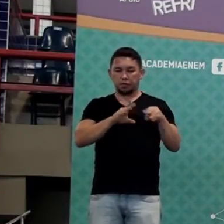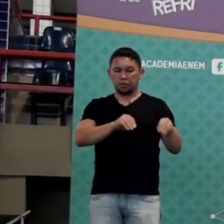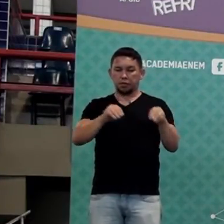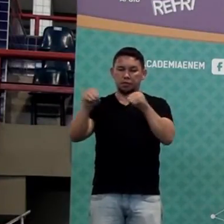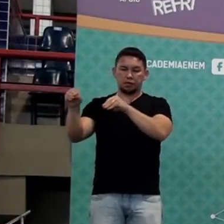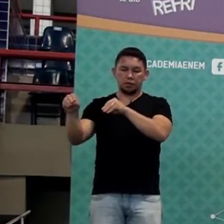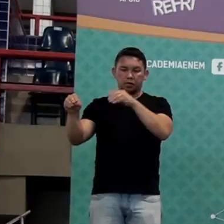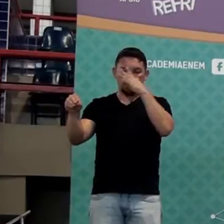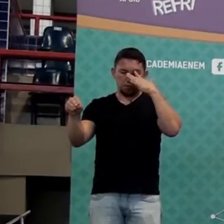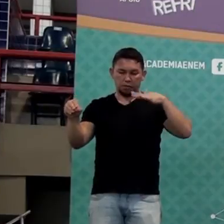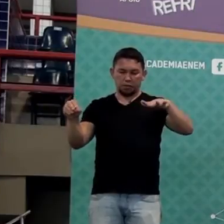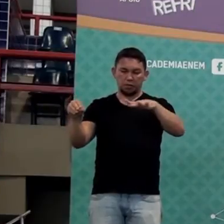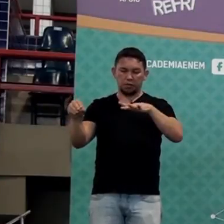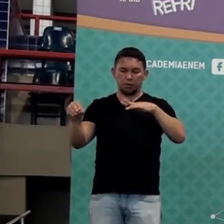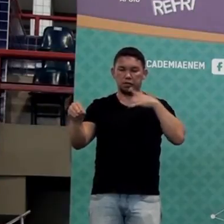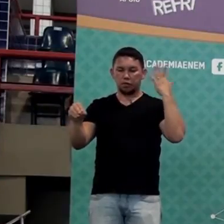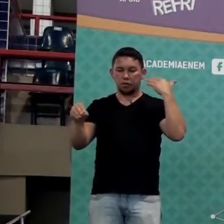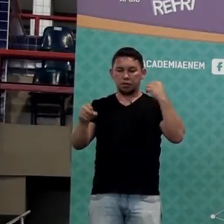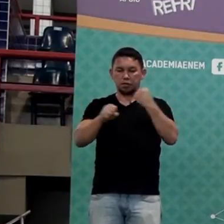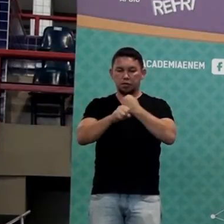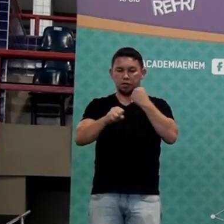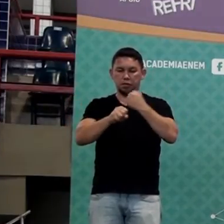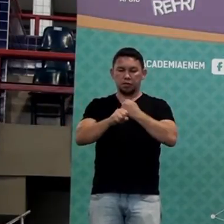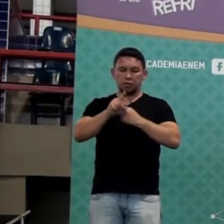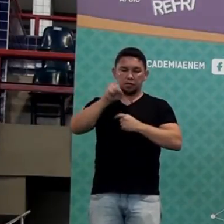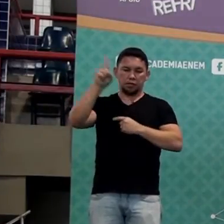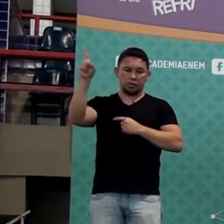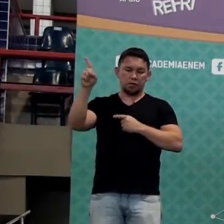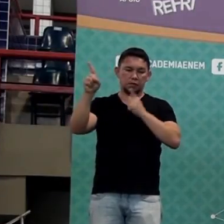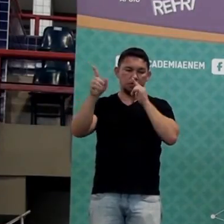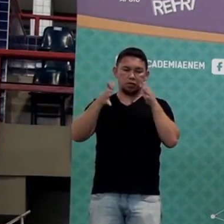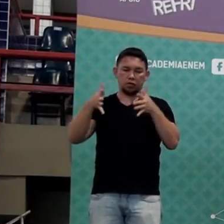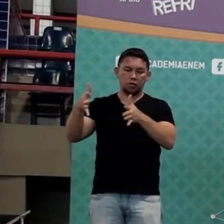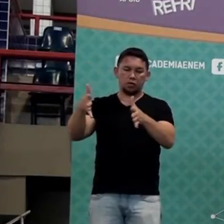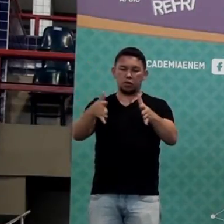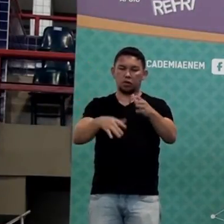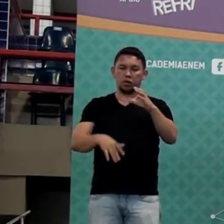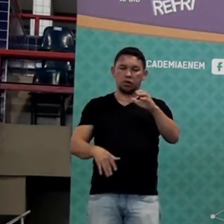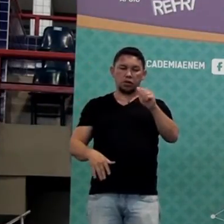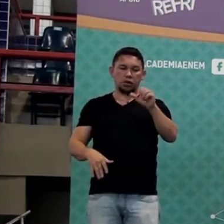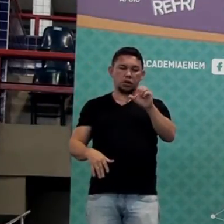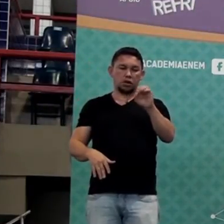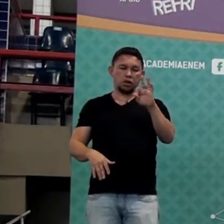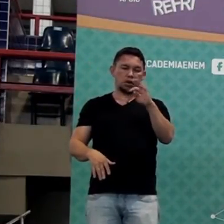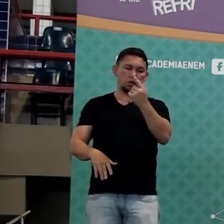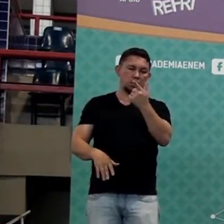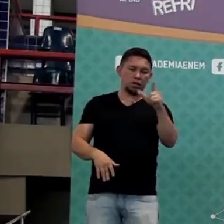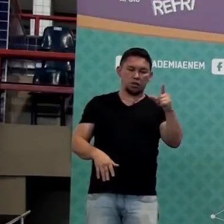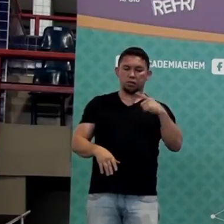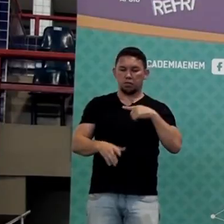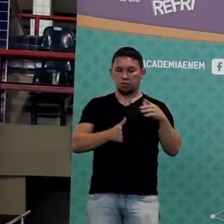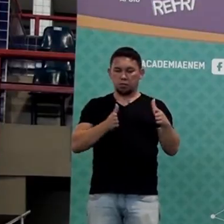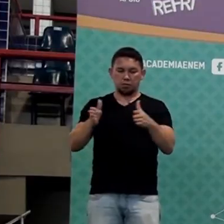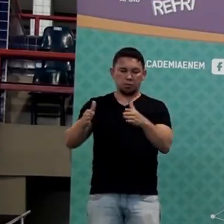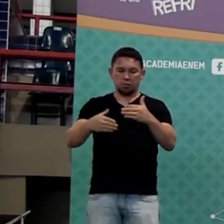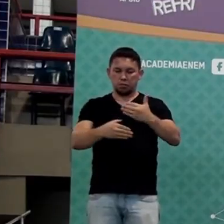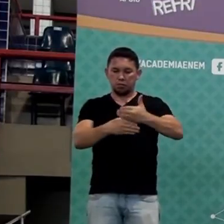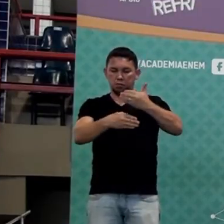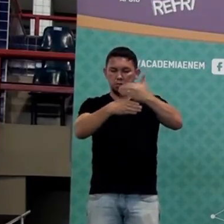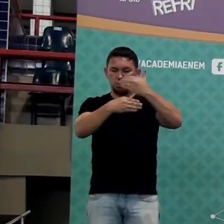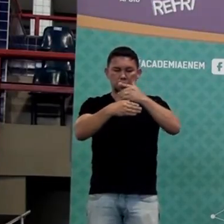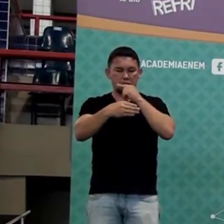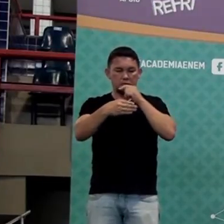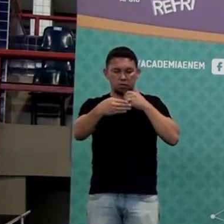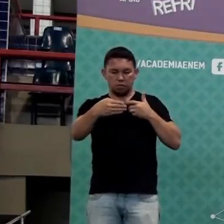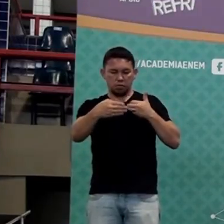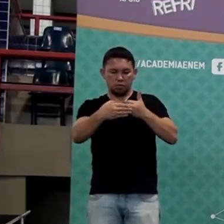migração populacional, que foi quando construíram a barragem do Castanhão, né? Barragem, como nas hidrelétricas, sempre vai